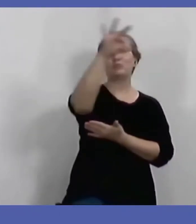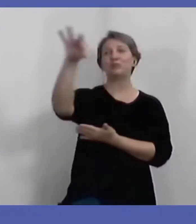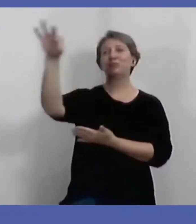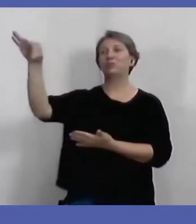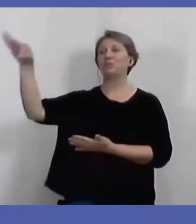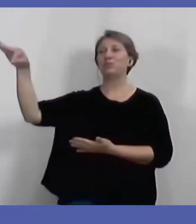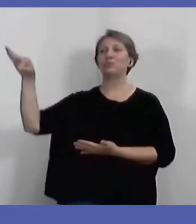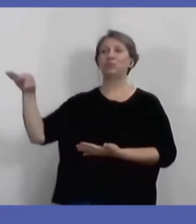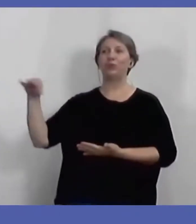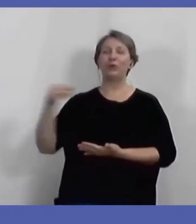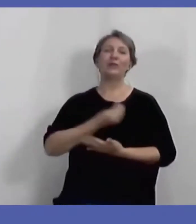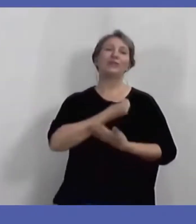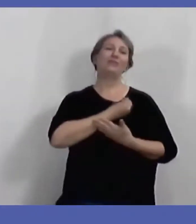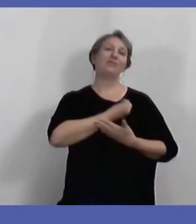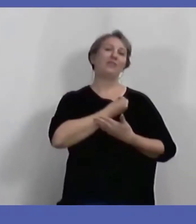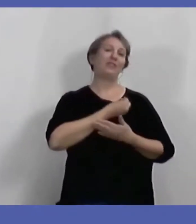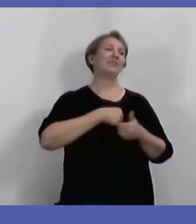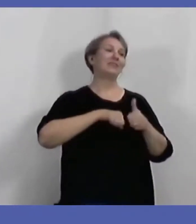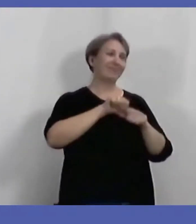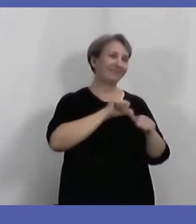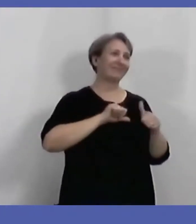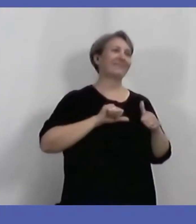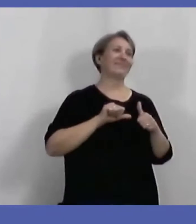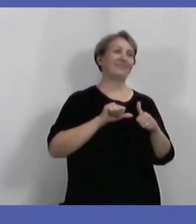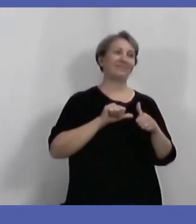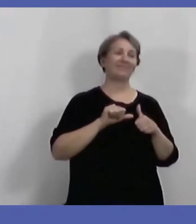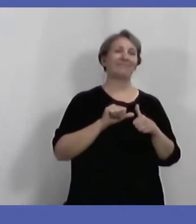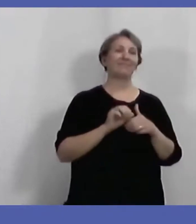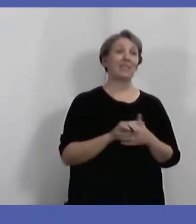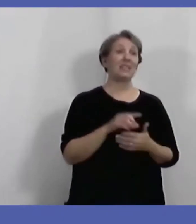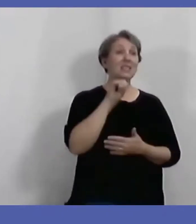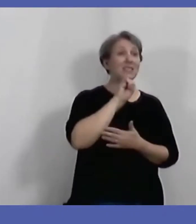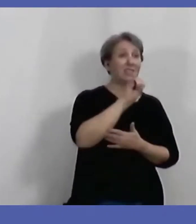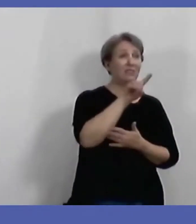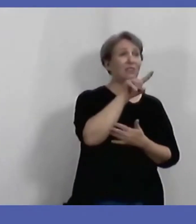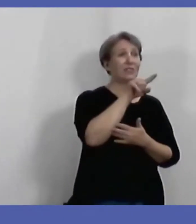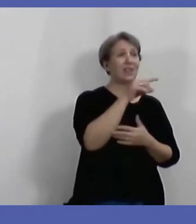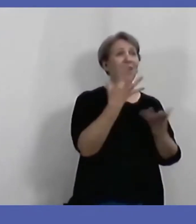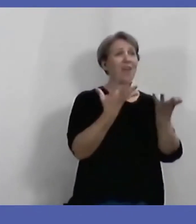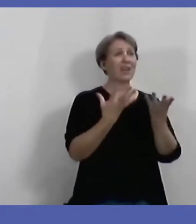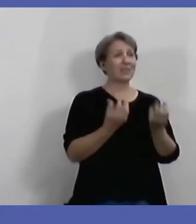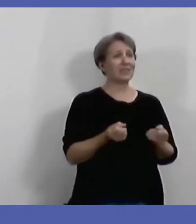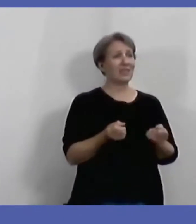daquele que crê no seu nome. Você crê no nome do Senhor?